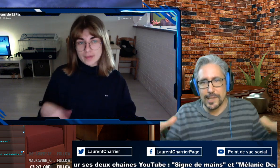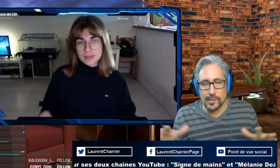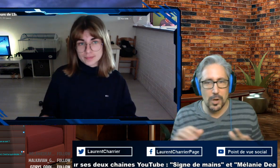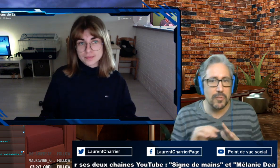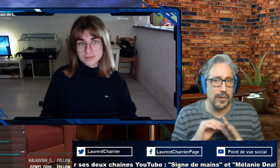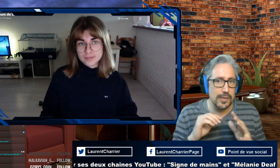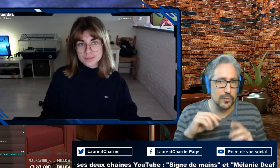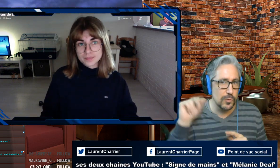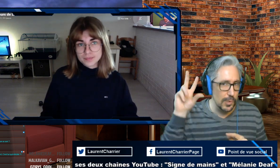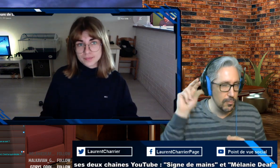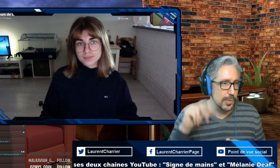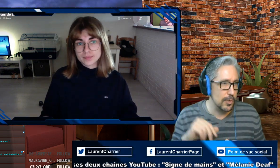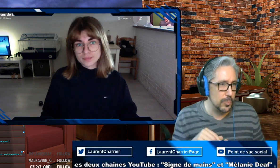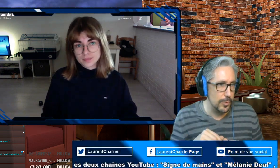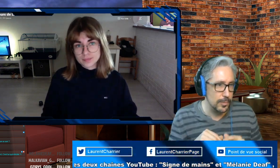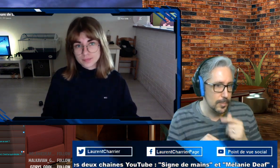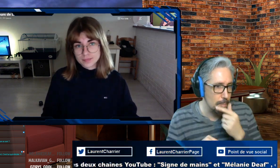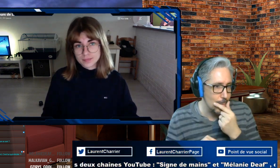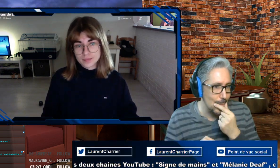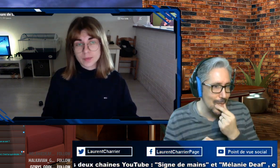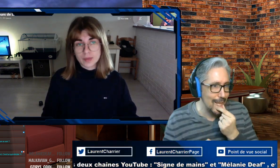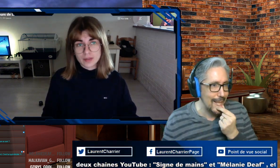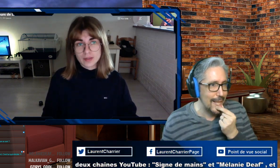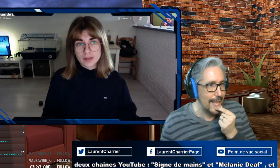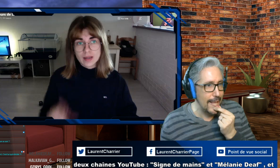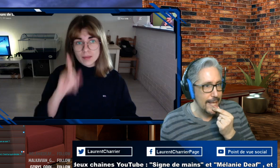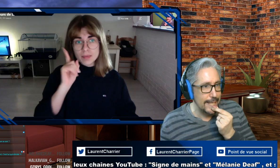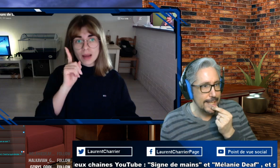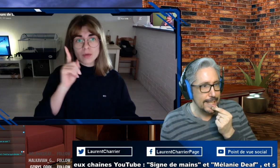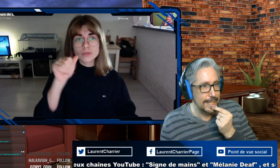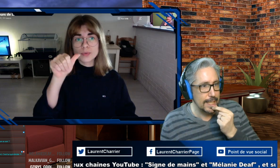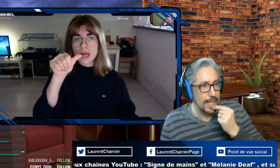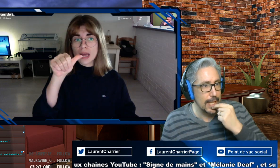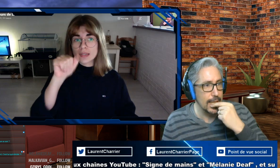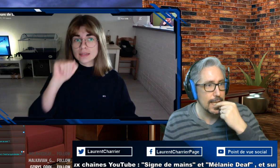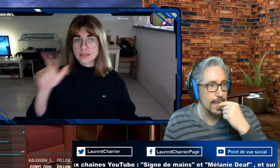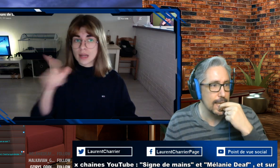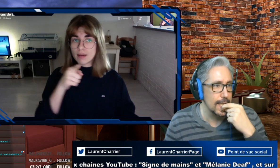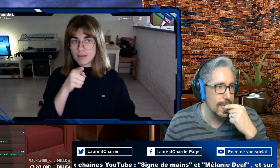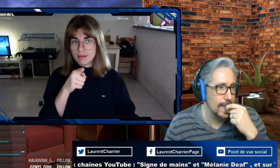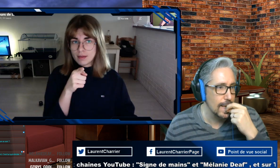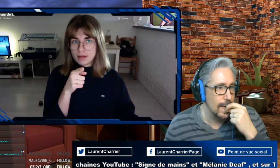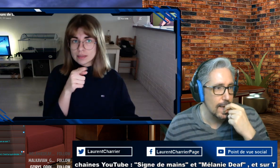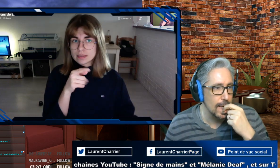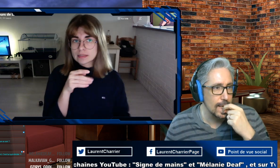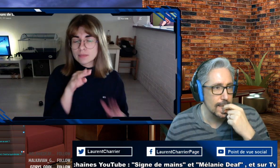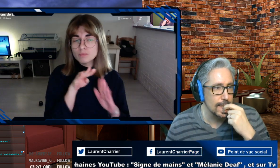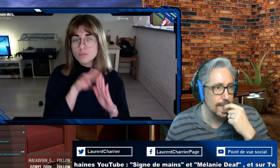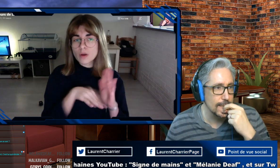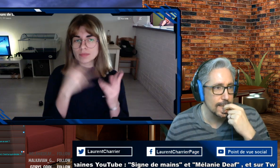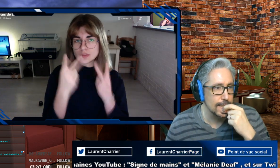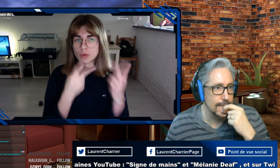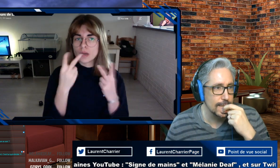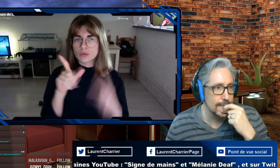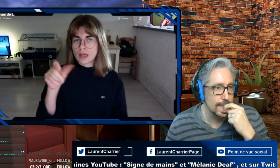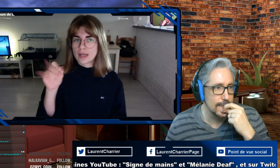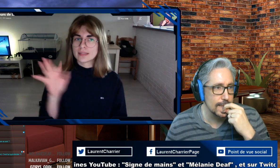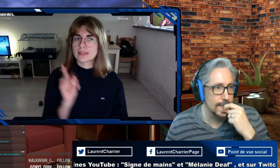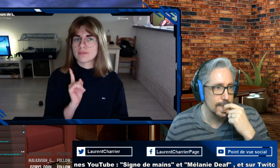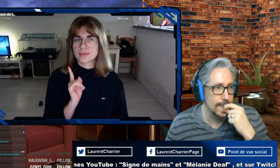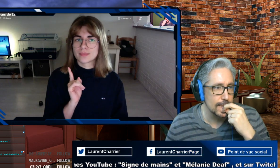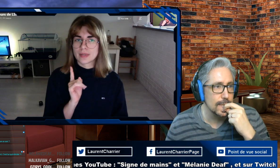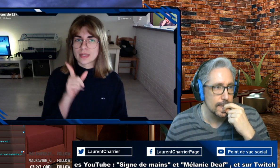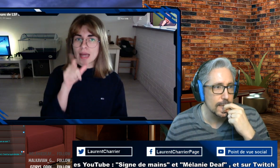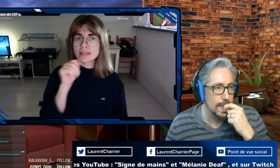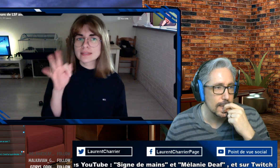le contexte de la phrase, vous allez comprendre. Mais par contre, la ASL, c'est moins visuel que la